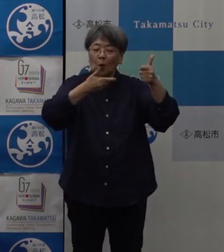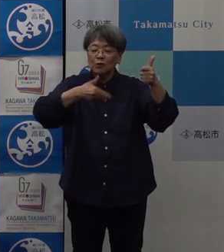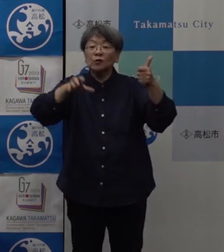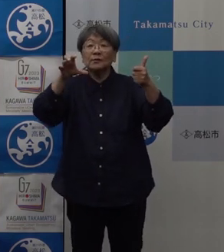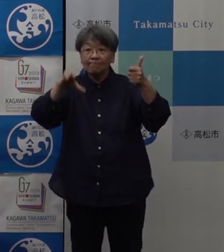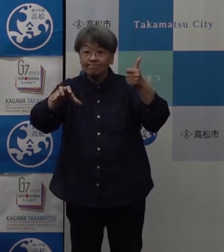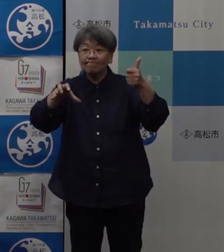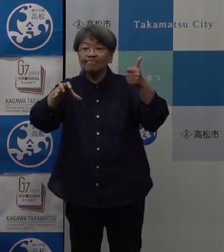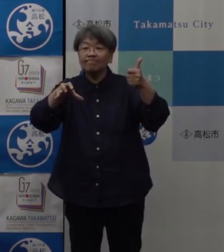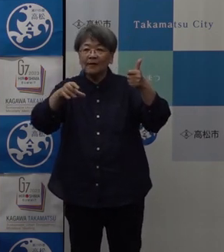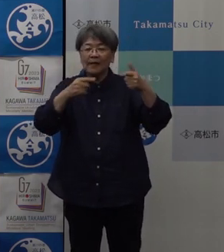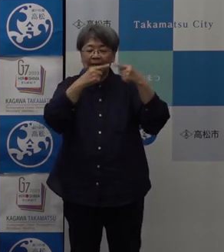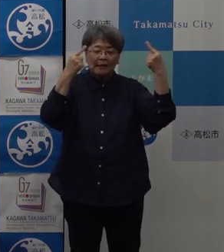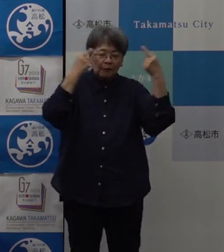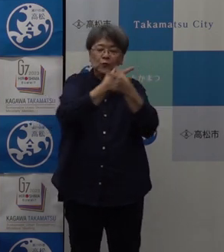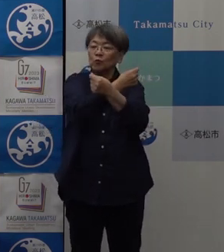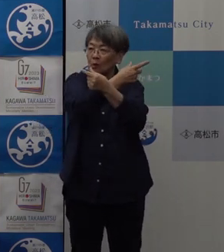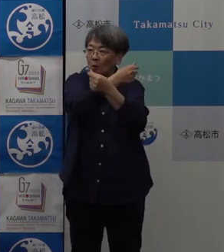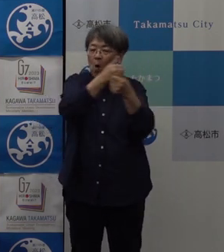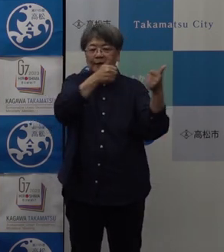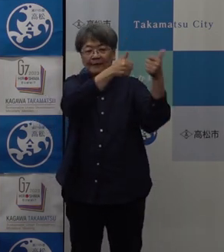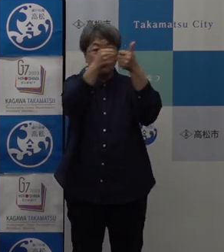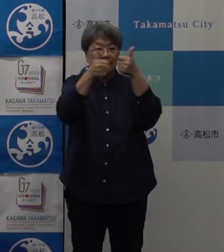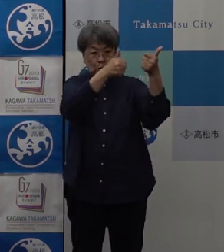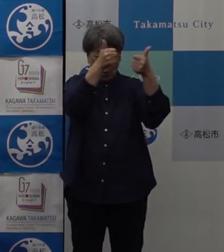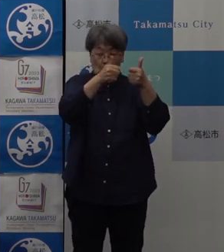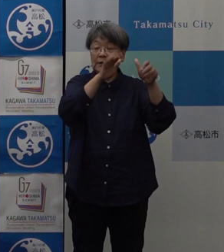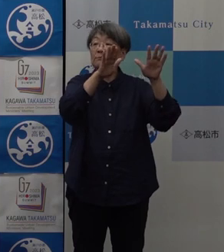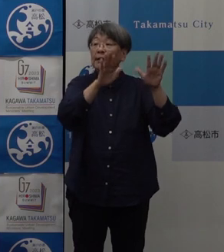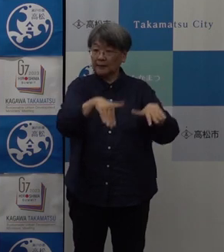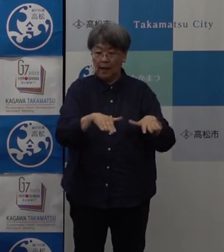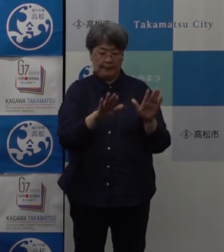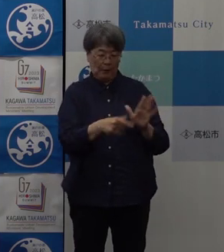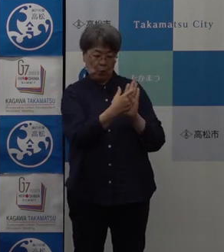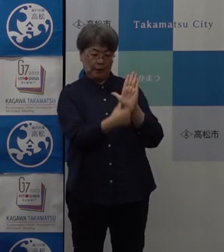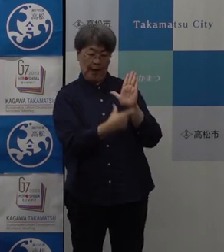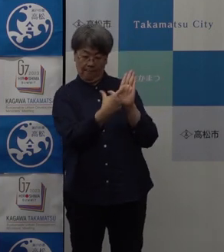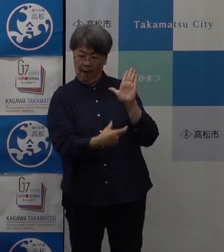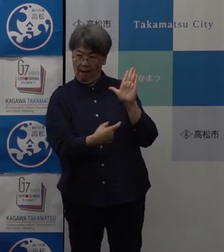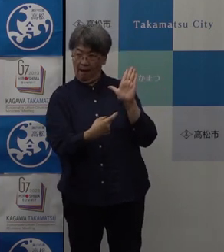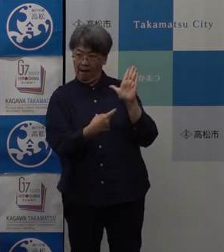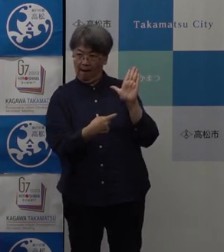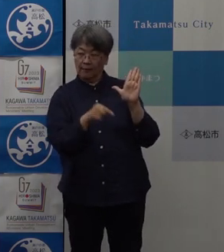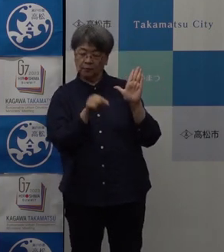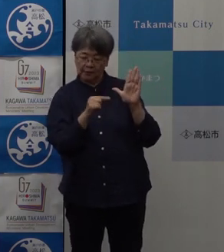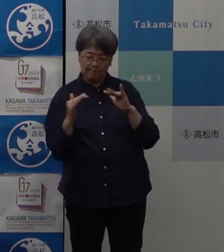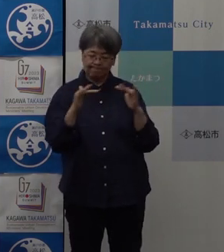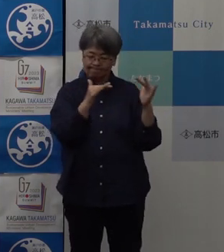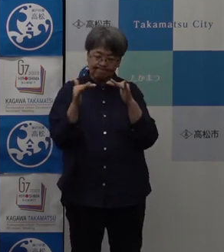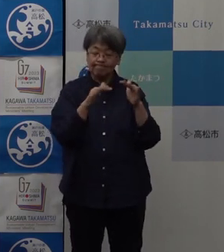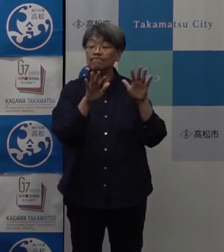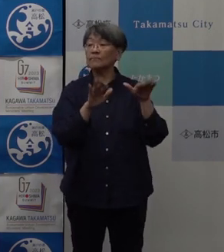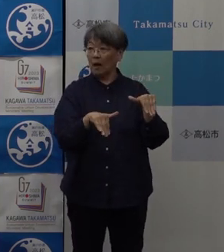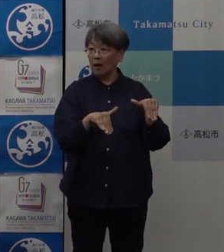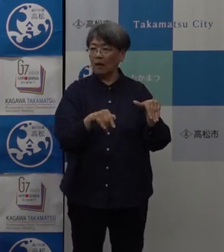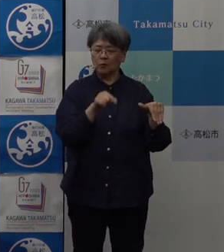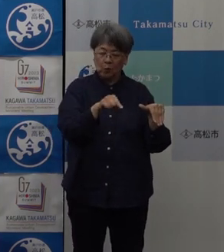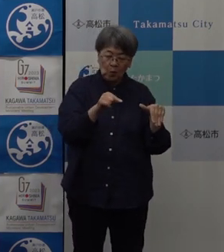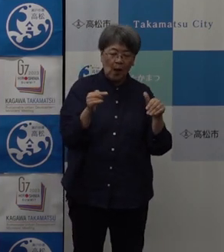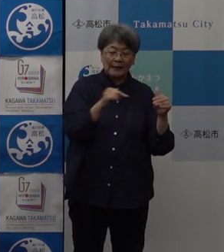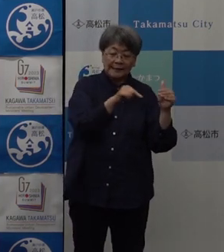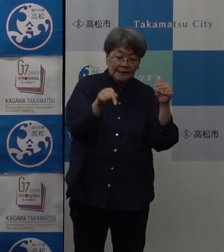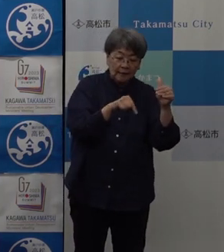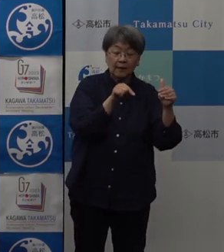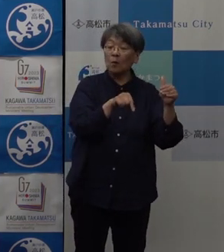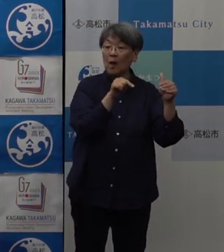サミットというのが行われましたが、そこでも今の項目等に従って議論が行われたんですが、まあ、特にそこで重点的に出され